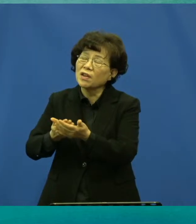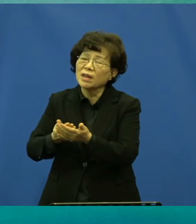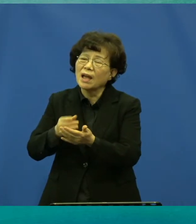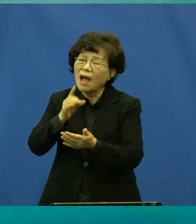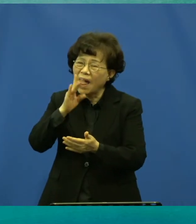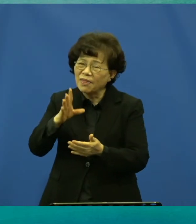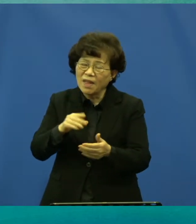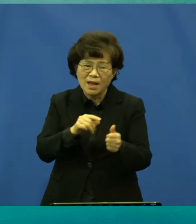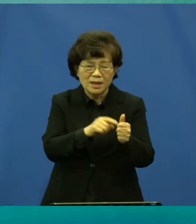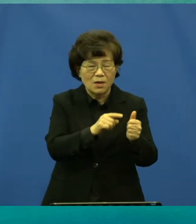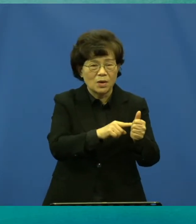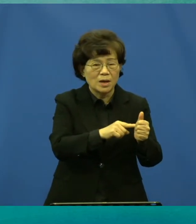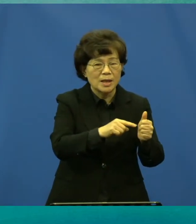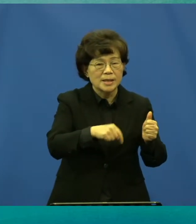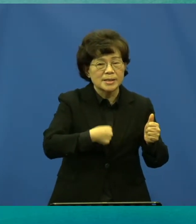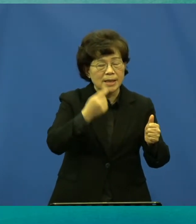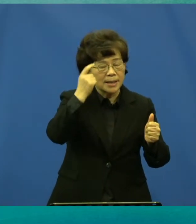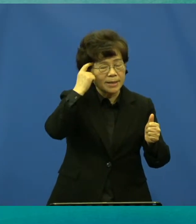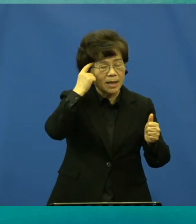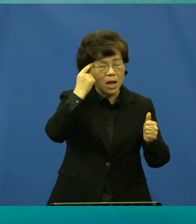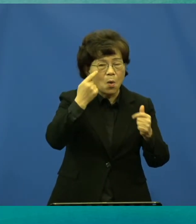요나는 자기 주관이 뚜렷합니다.